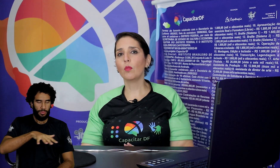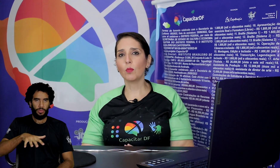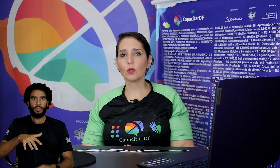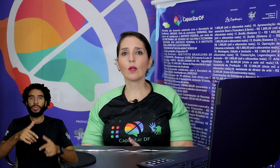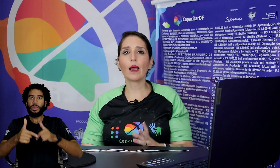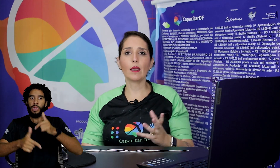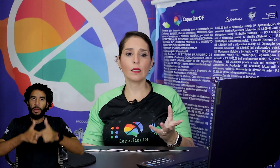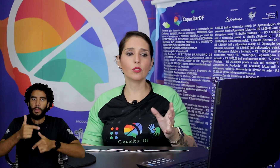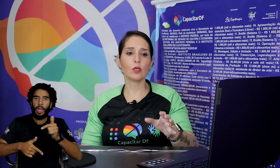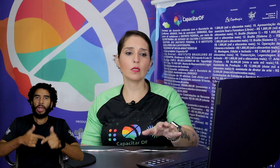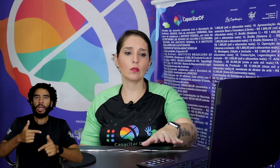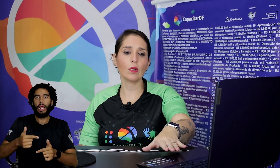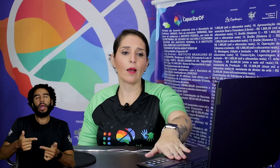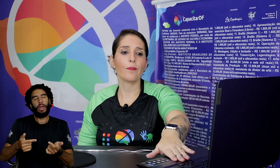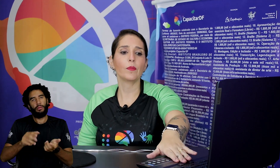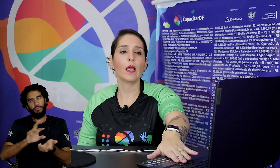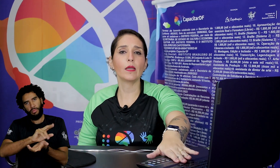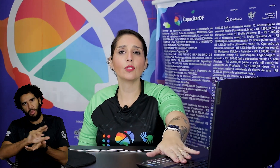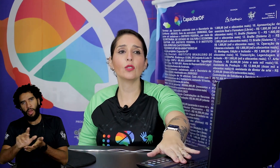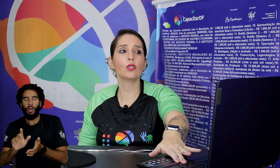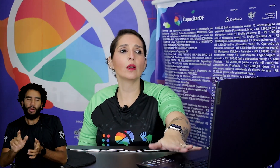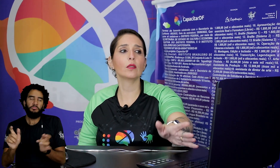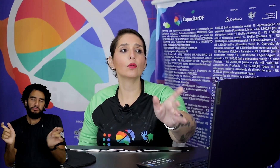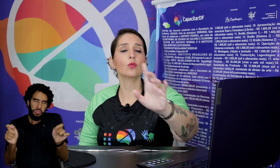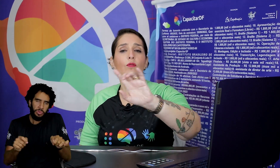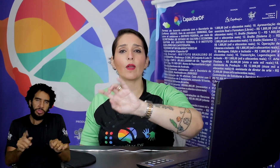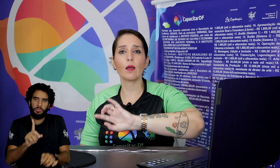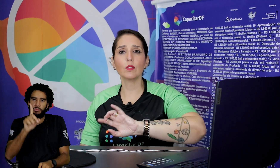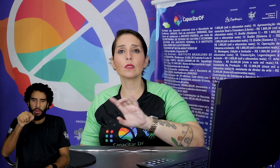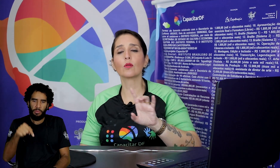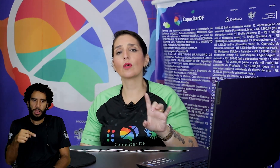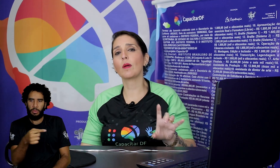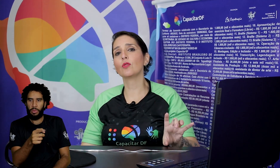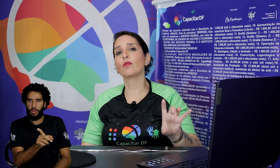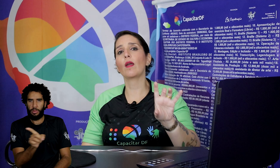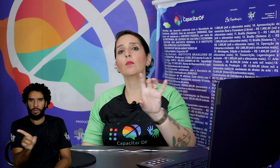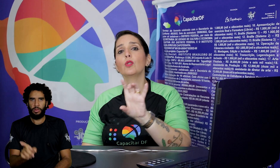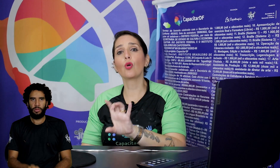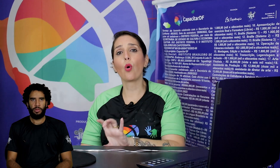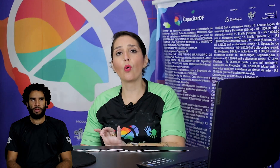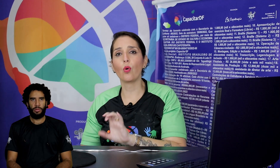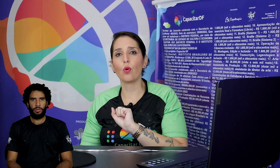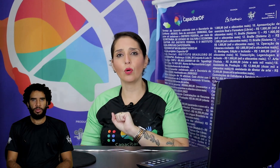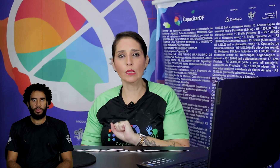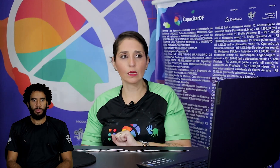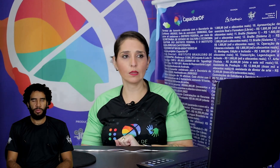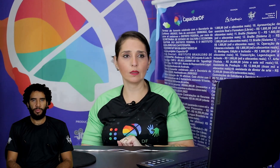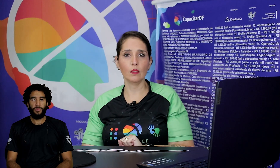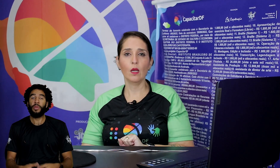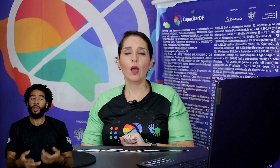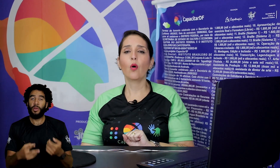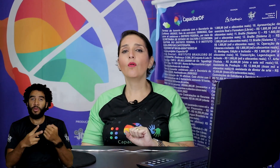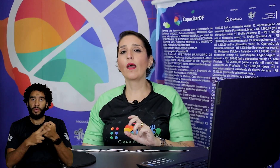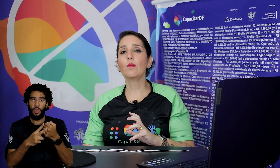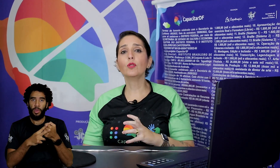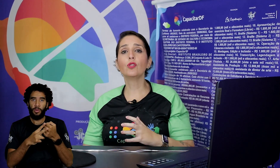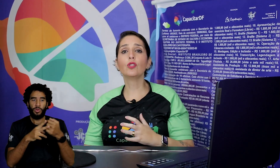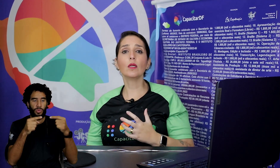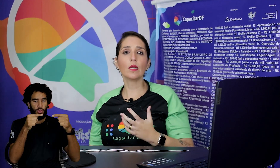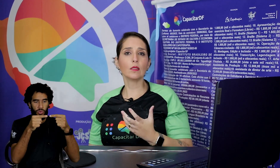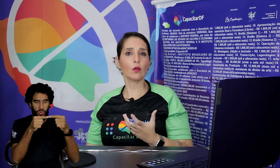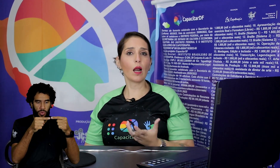tem como modular ele e direcionar. E aí a gente entra nos verbos que são chamados de verbos com concordância, ou